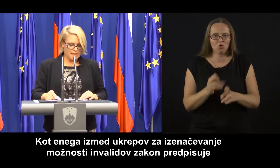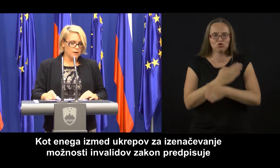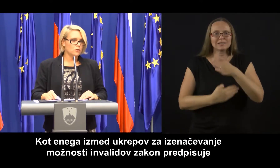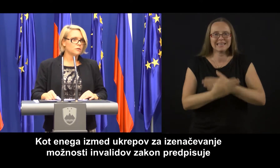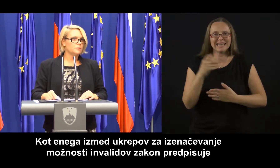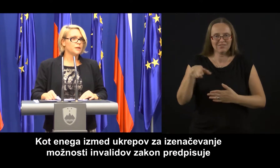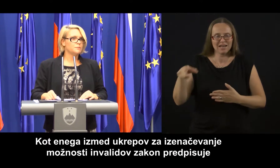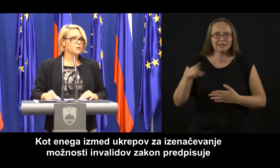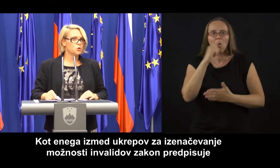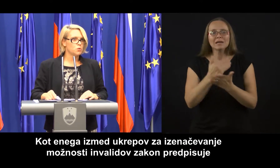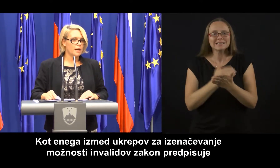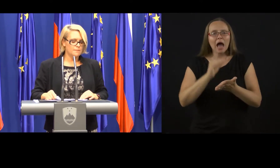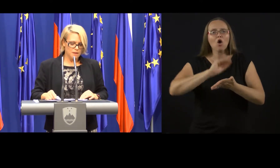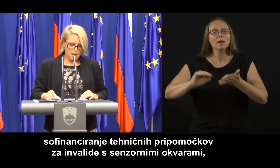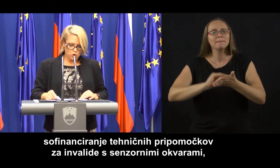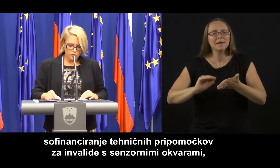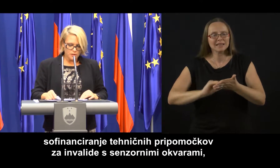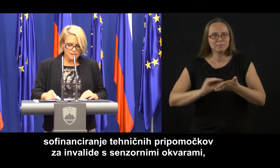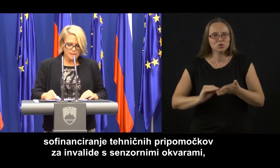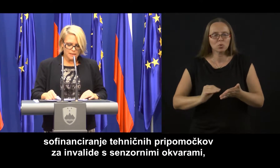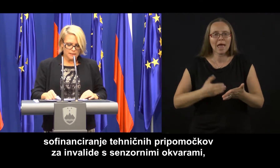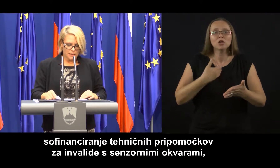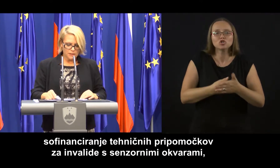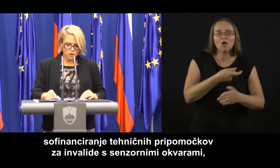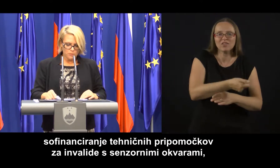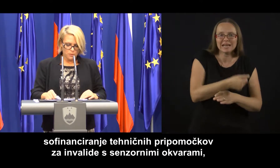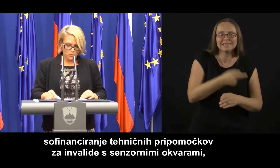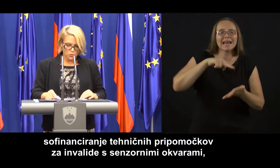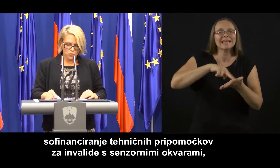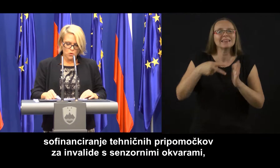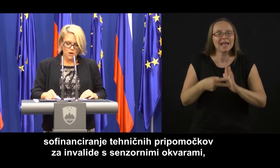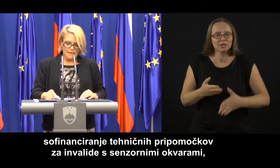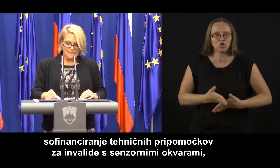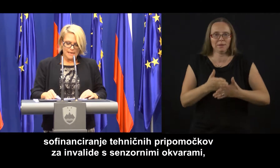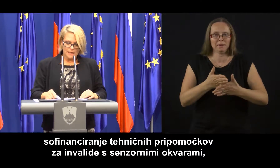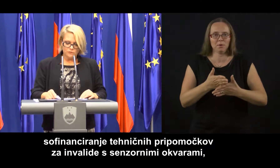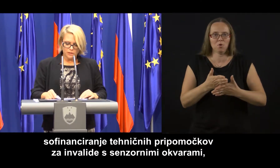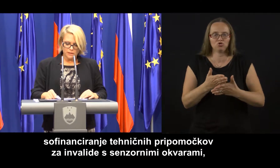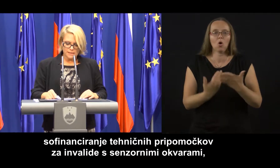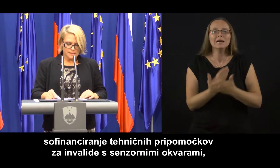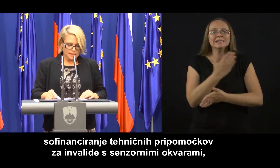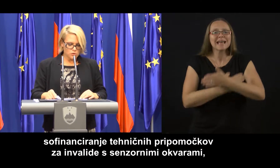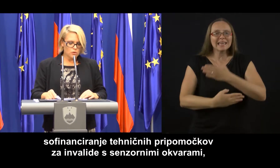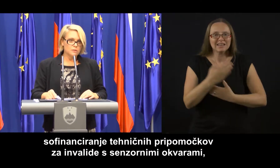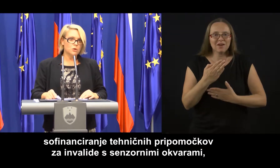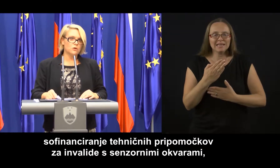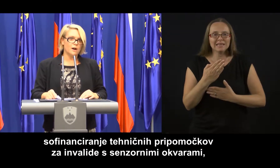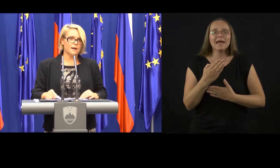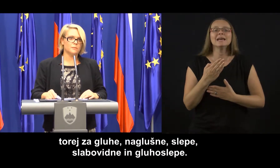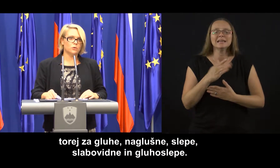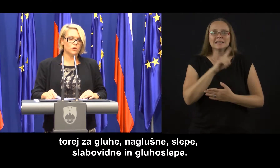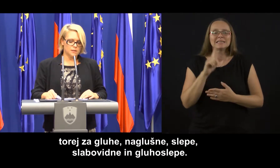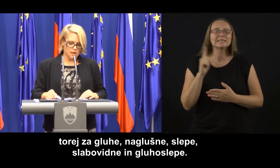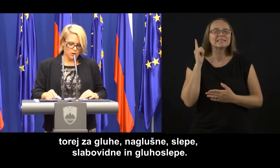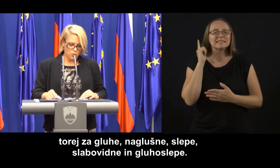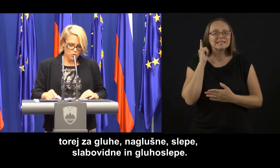invalidov, zakon predpisuje sofinanciranje tehničnih pripomočkov za invalide s senzornimi